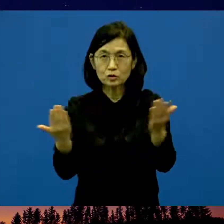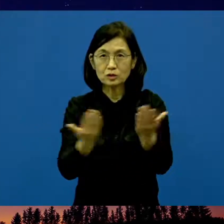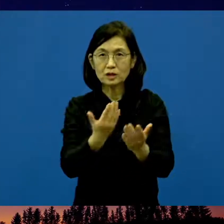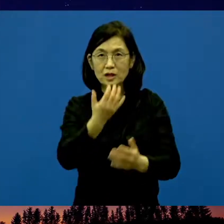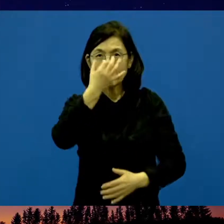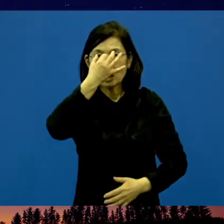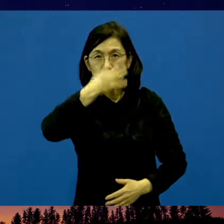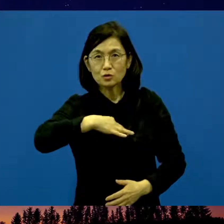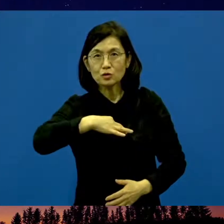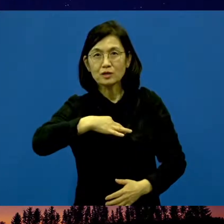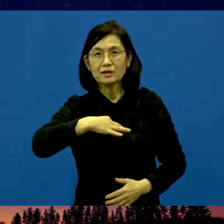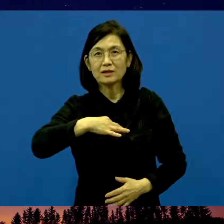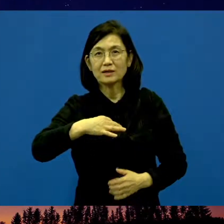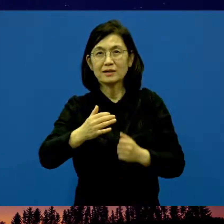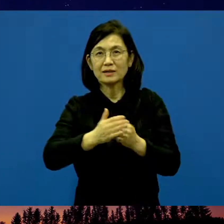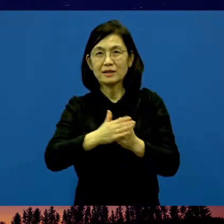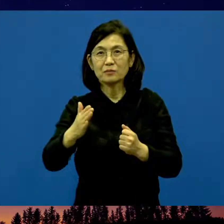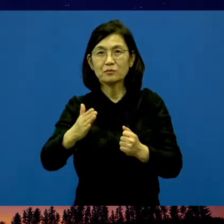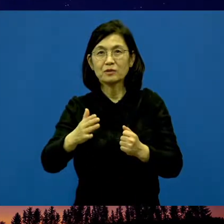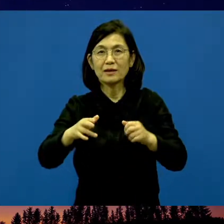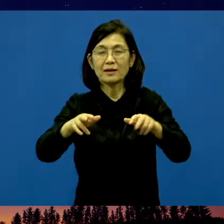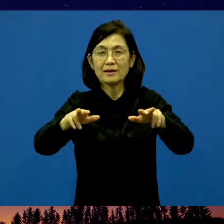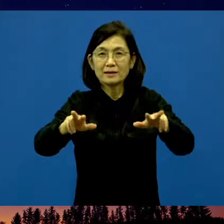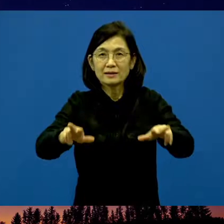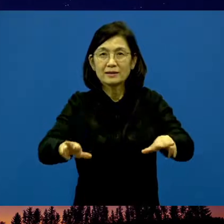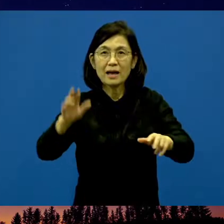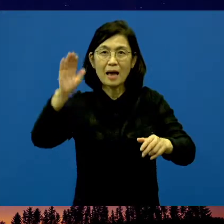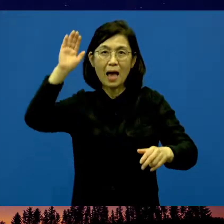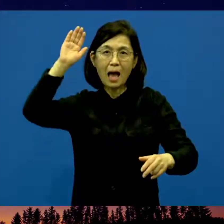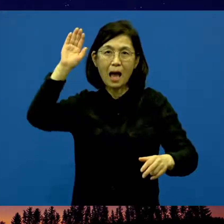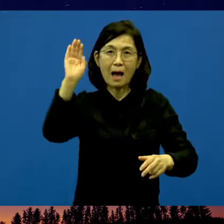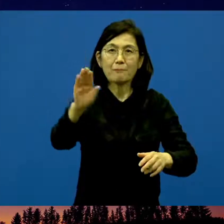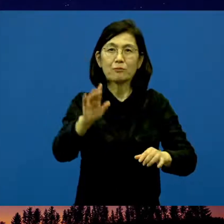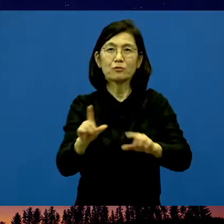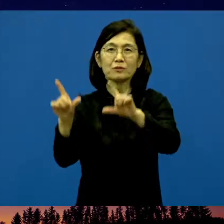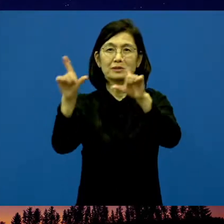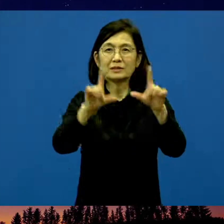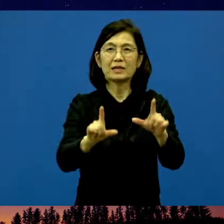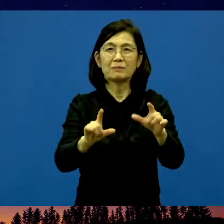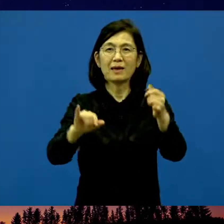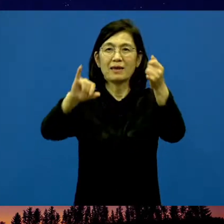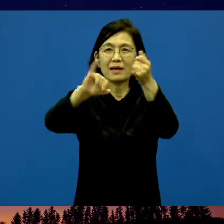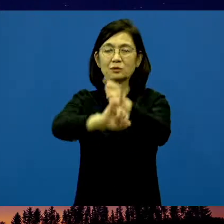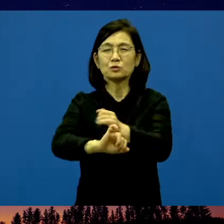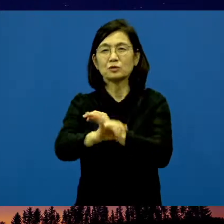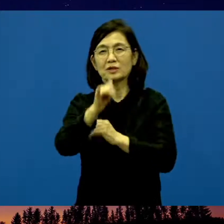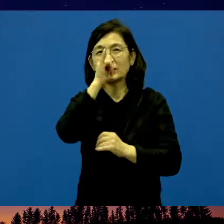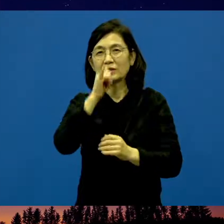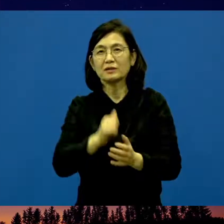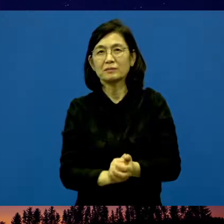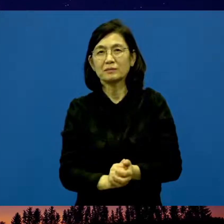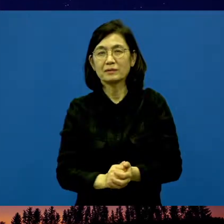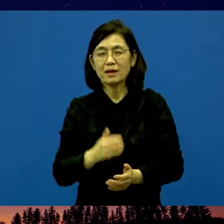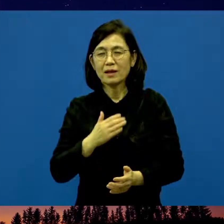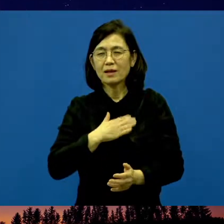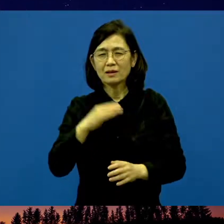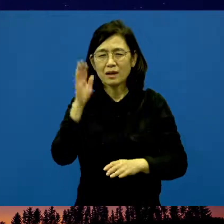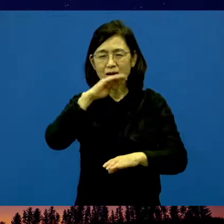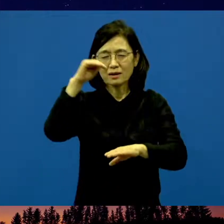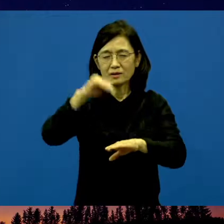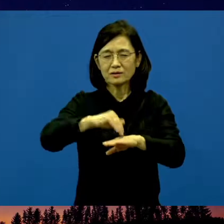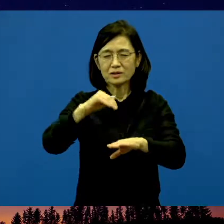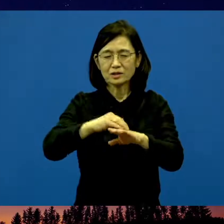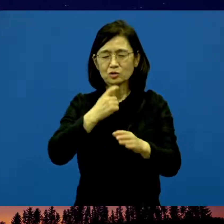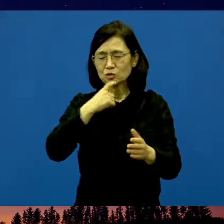검생과 내세의 약속이 있느니라. 여러분 우리 자신을 연단하는 일은 쉬운 일이 아닙니다. 하나님의